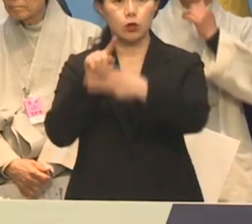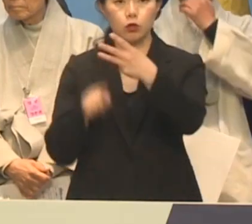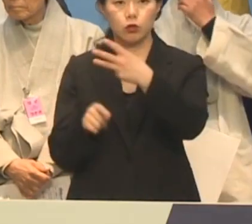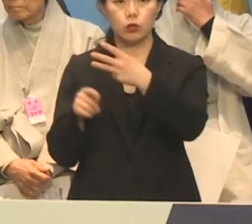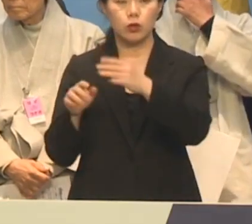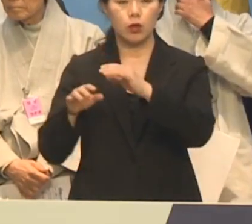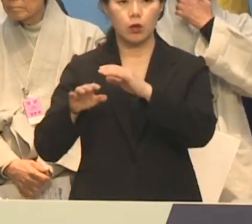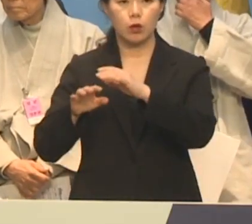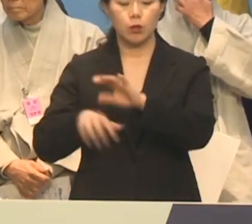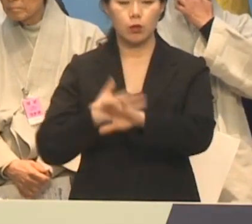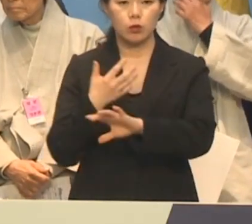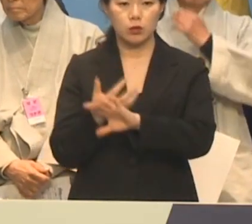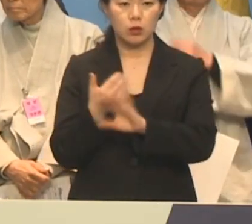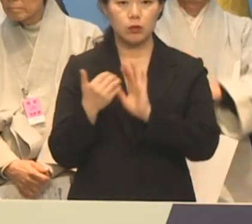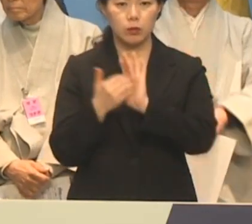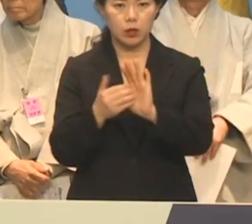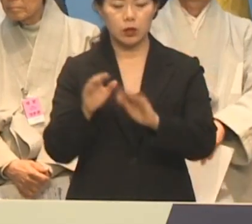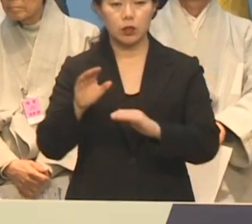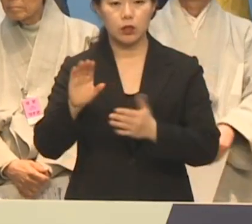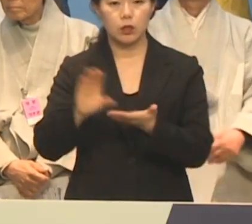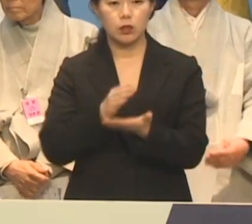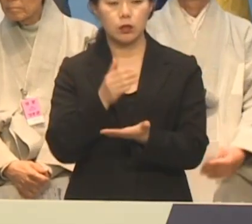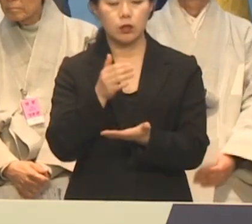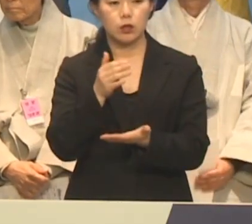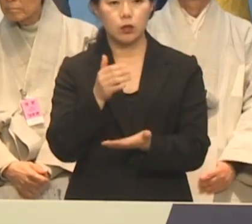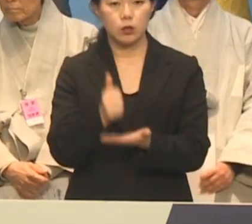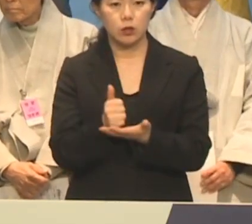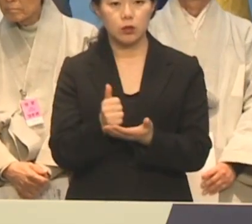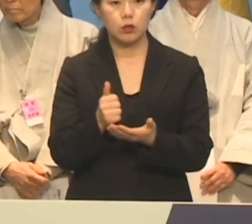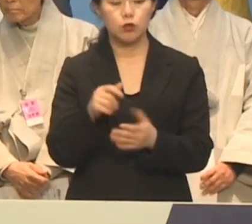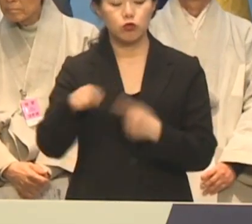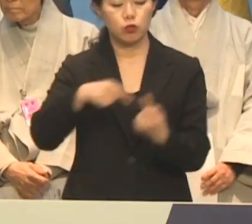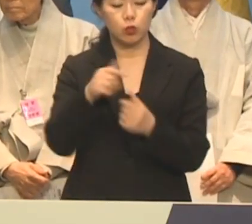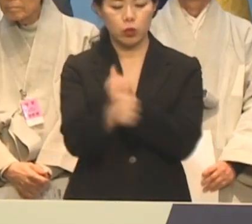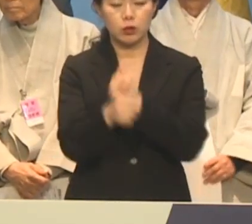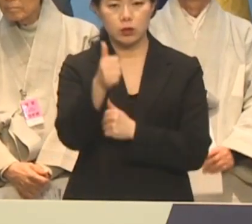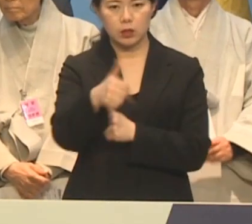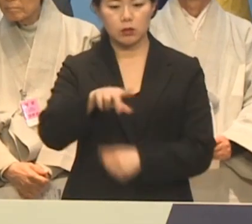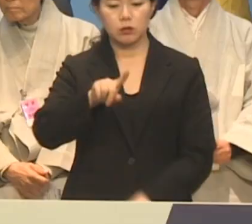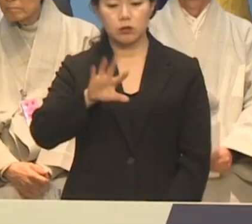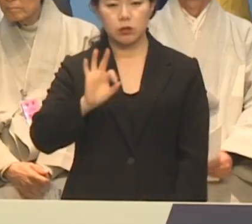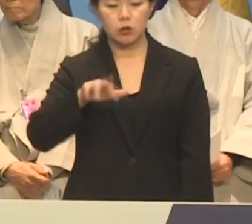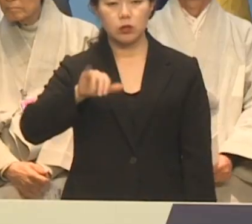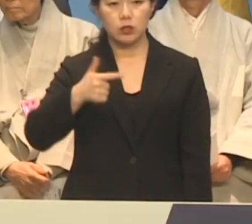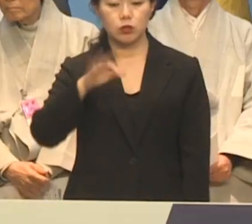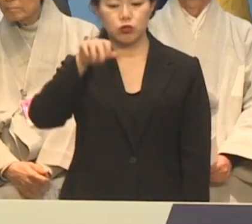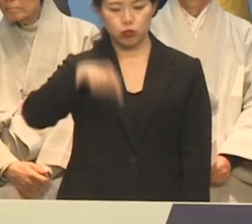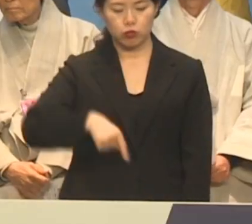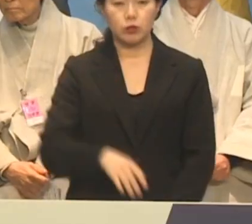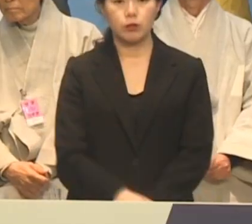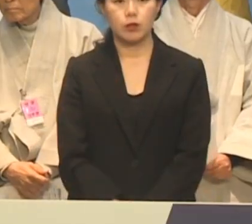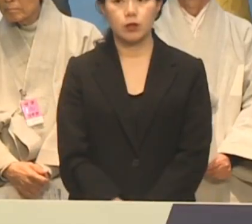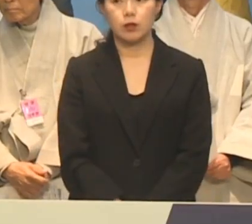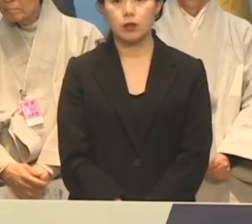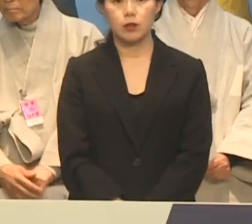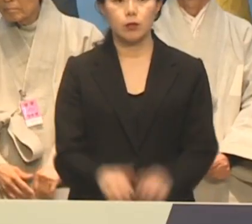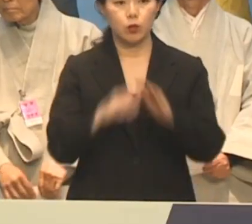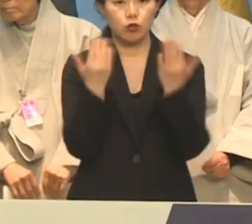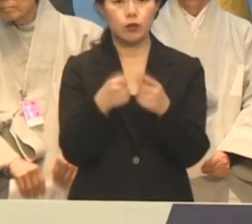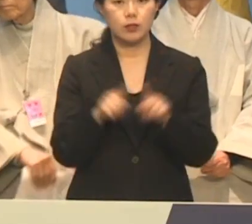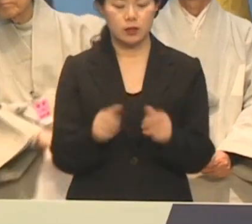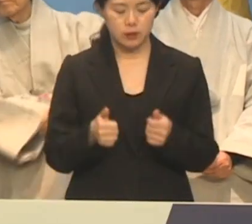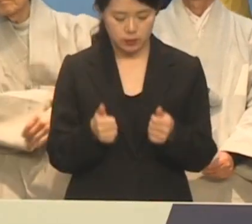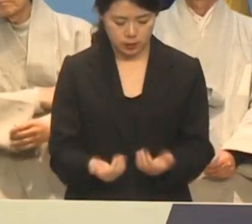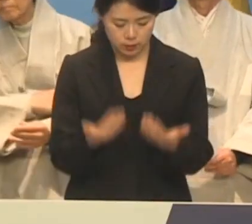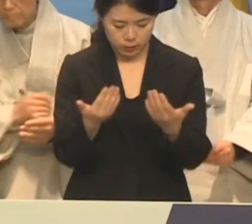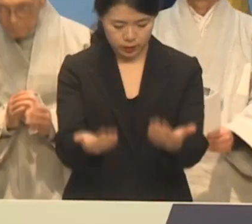폭정 종시 그리스도인 모임 운영위원장을 맡고 있는 정진우 목사입니다. 우리 함께 다 같이 한번